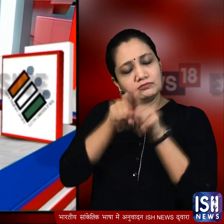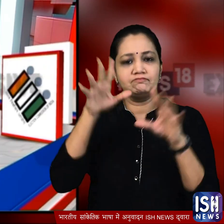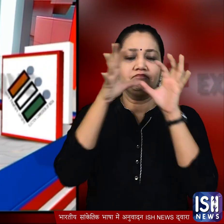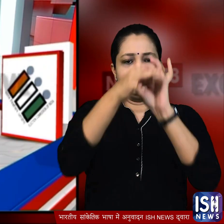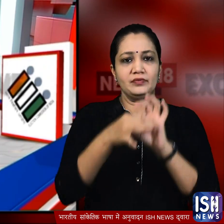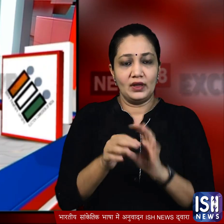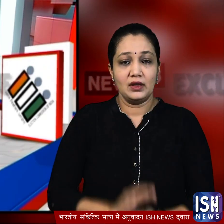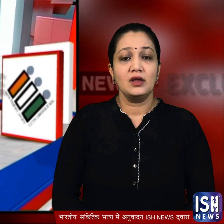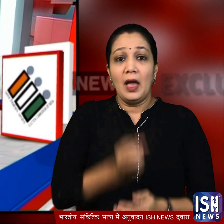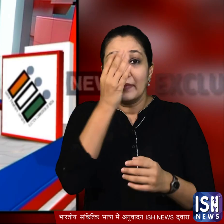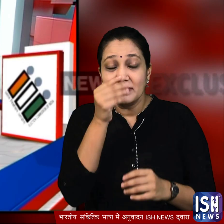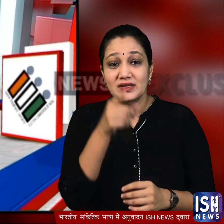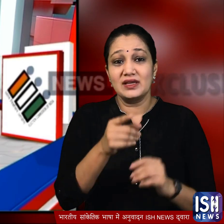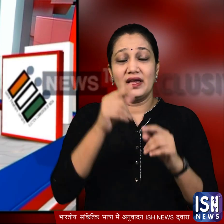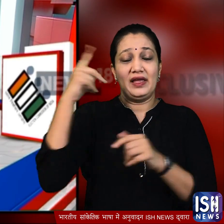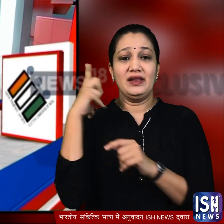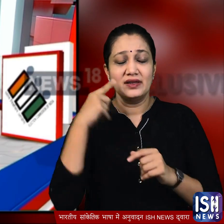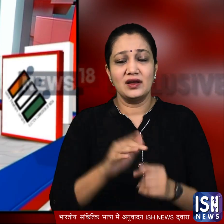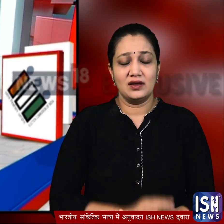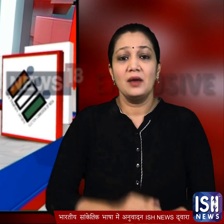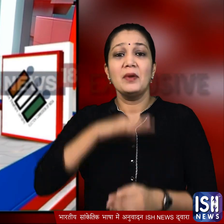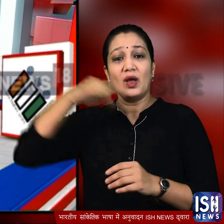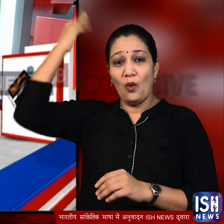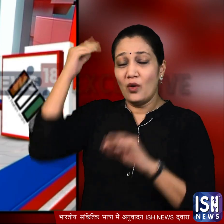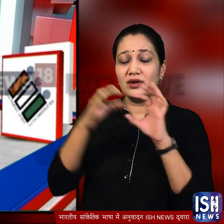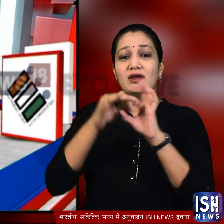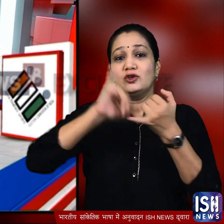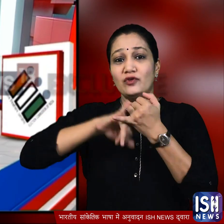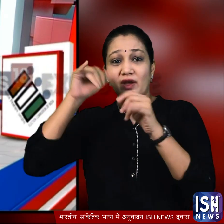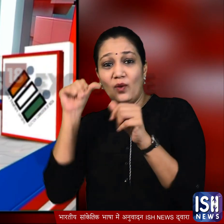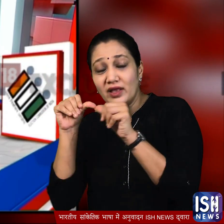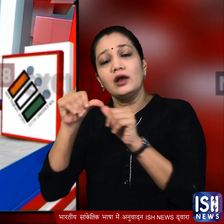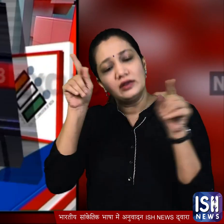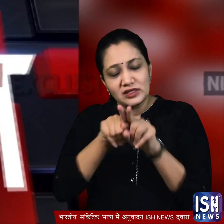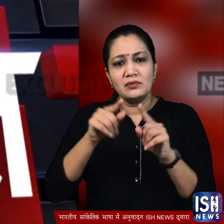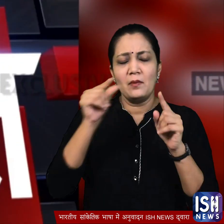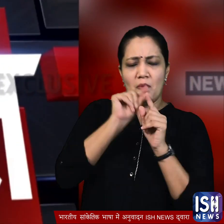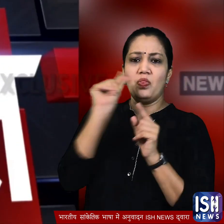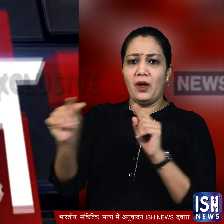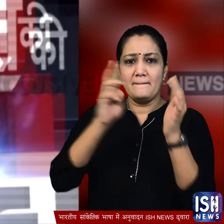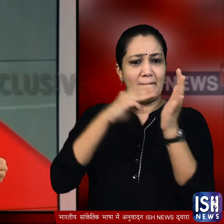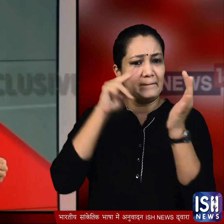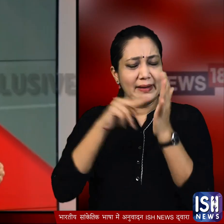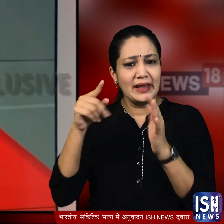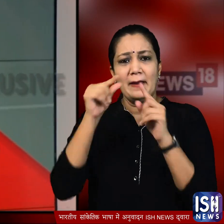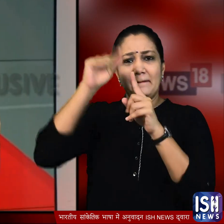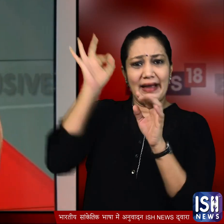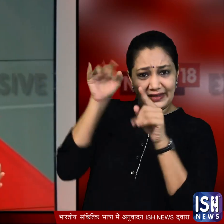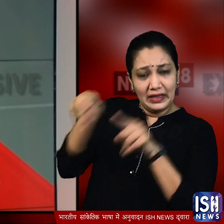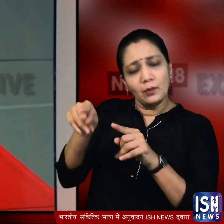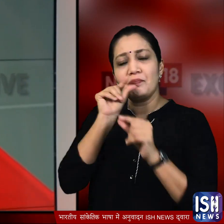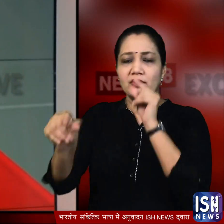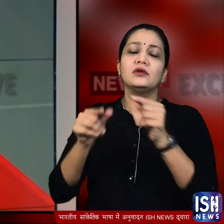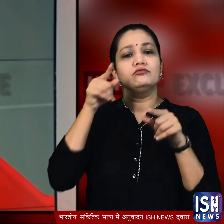पूर्व सहयोगी शुवेंदु अधिकारी को भी मिनी पाकिस्तान वाले बयान पर चुनाव आयोग ने चेतावनी दी। गुजरात के सूरत में